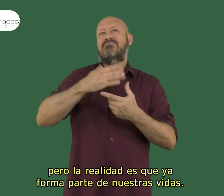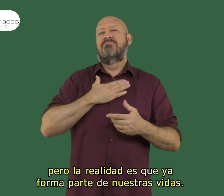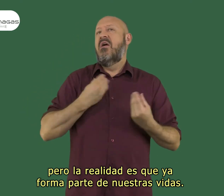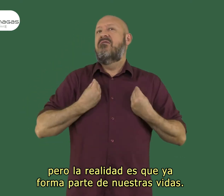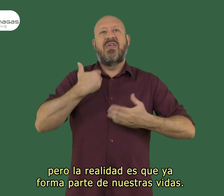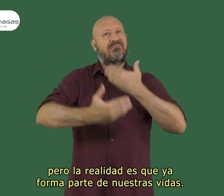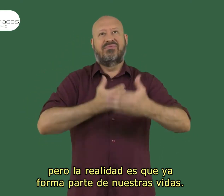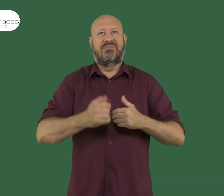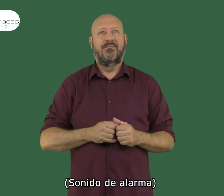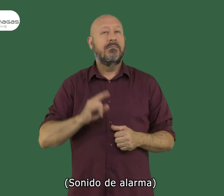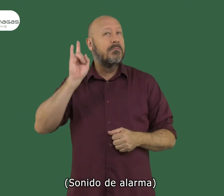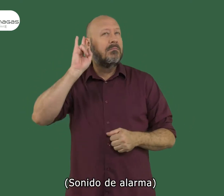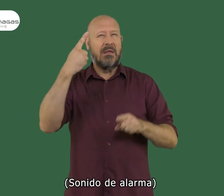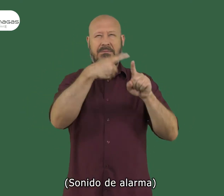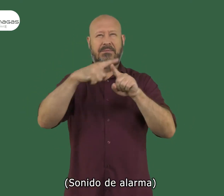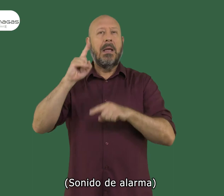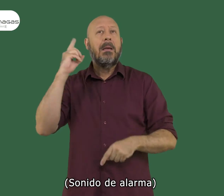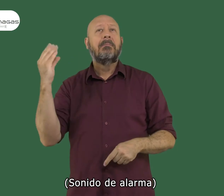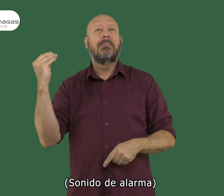de nuestras vidas.